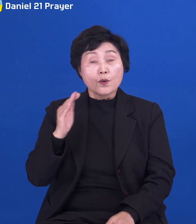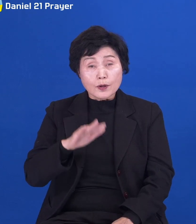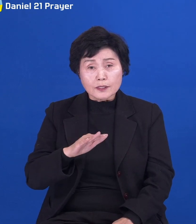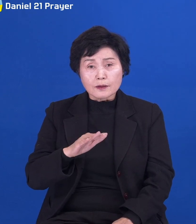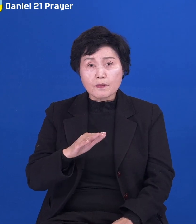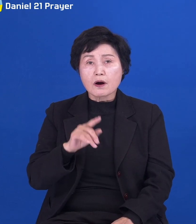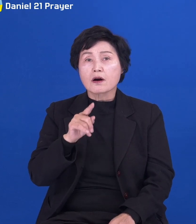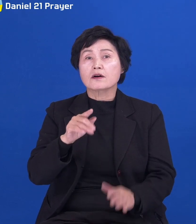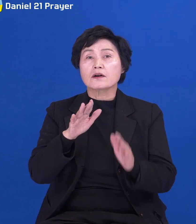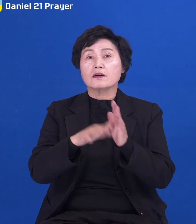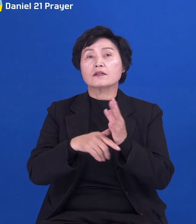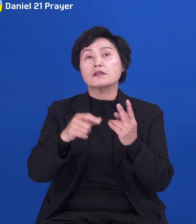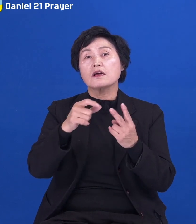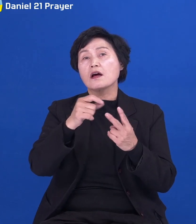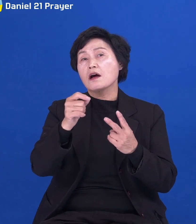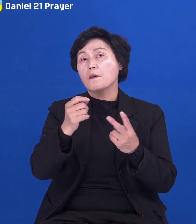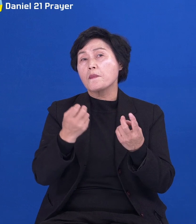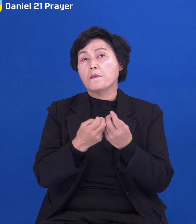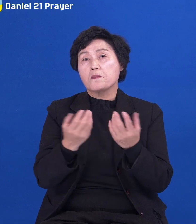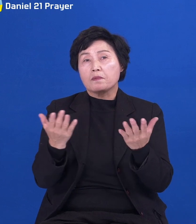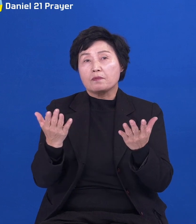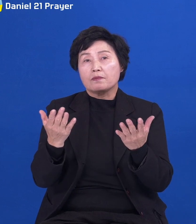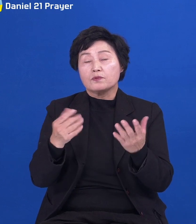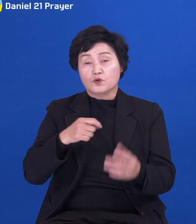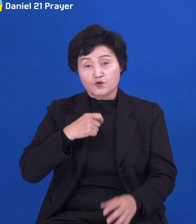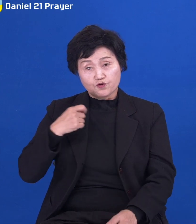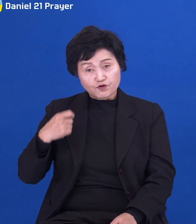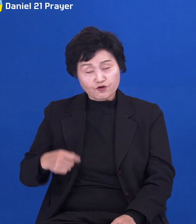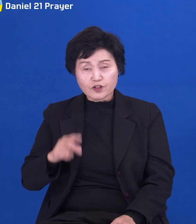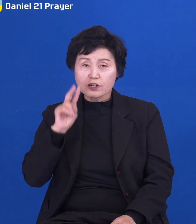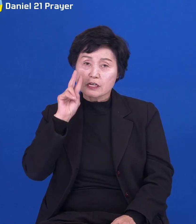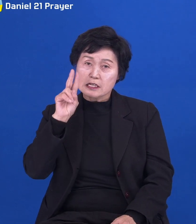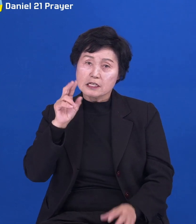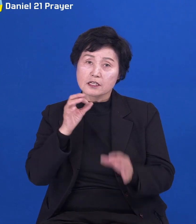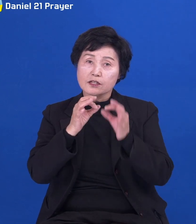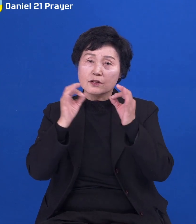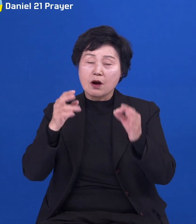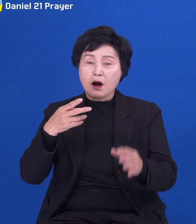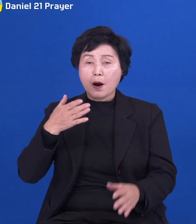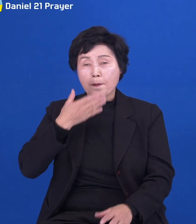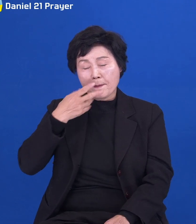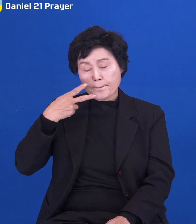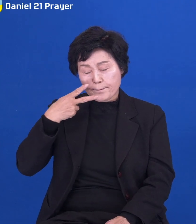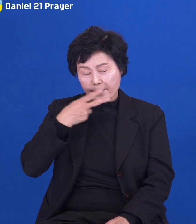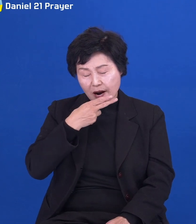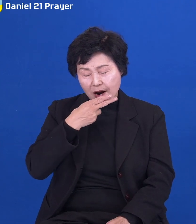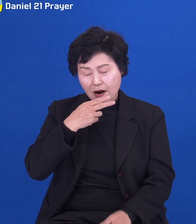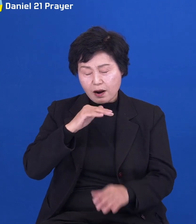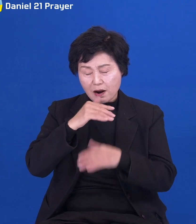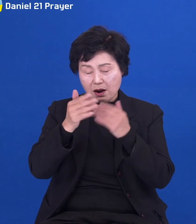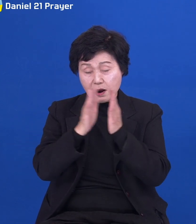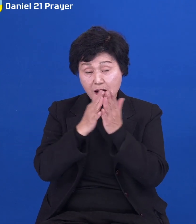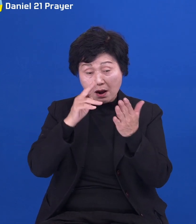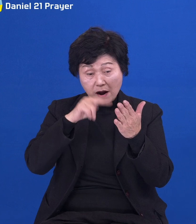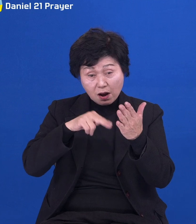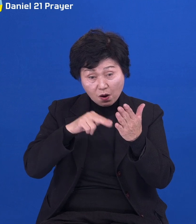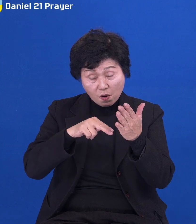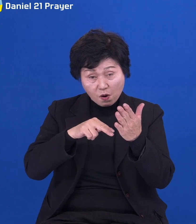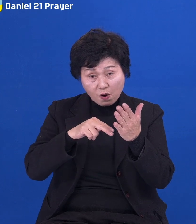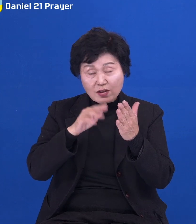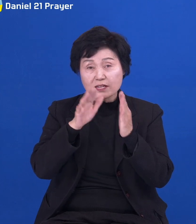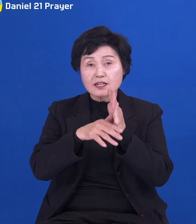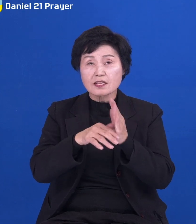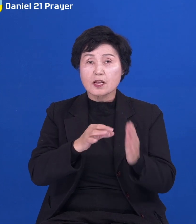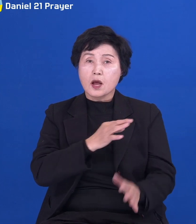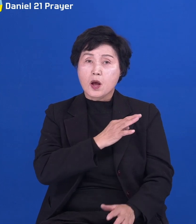여지는 없었어요. 그래서 중국에서 이틀 동안 금식 기도를 하면서 말씀을 읽고 있는데 욥기서 8장 7절의 말씀을 제